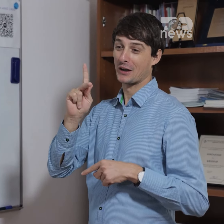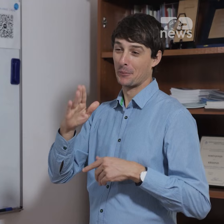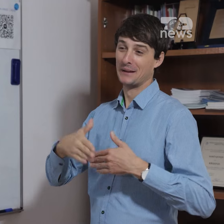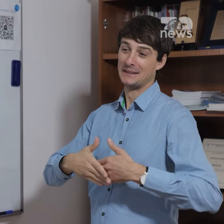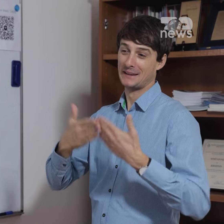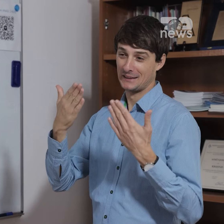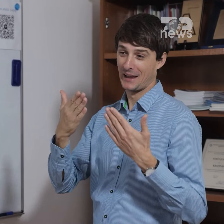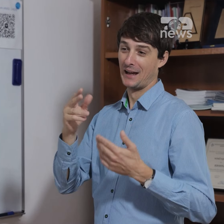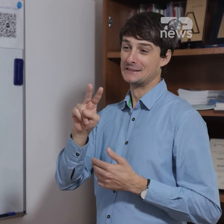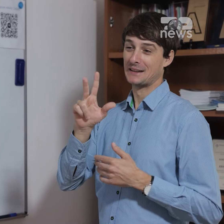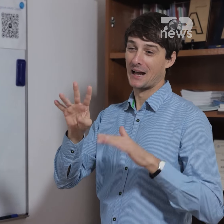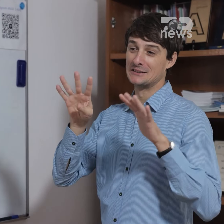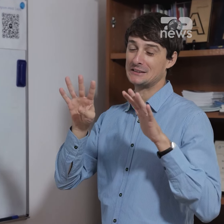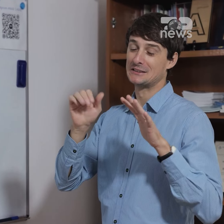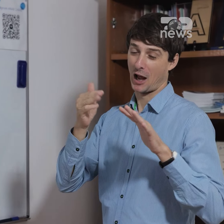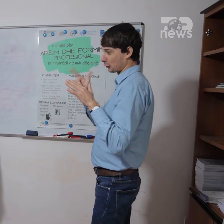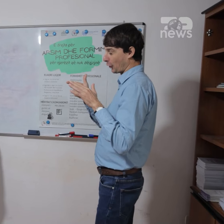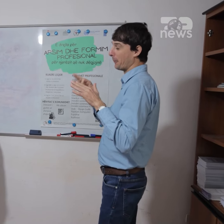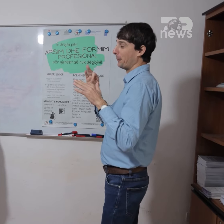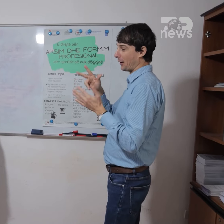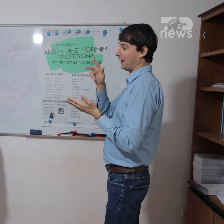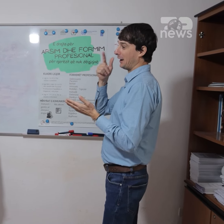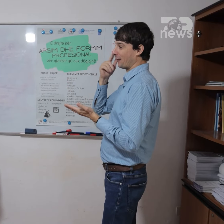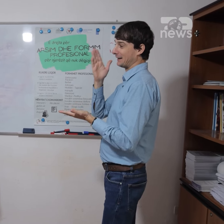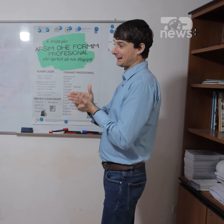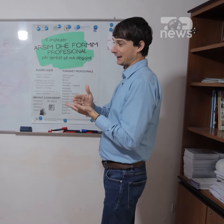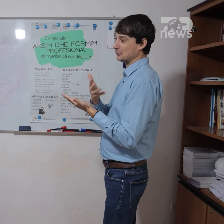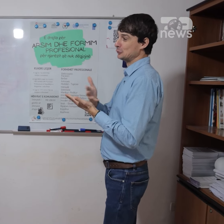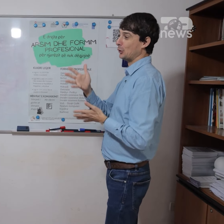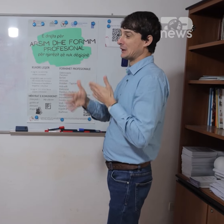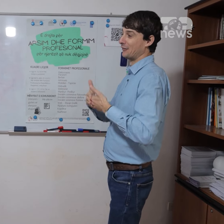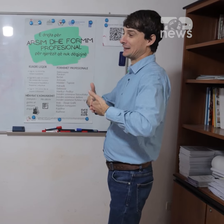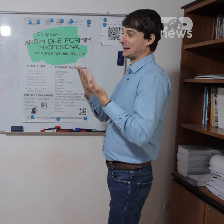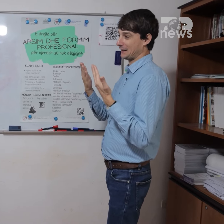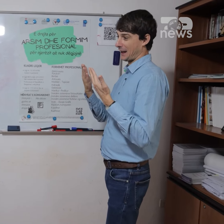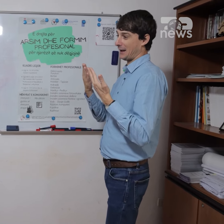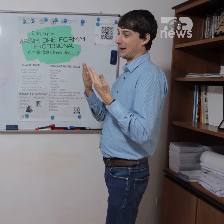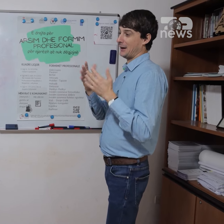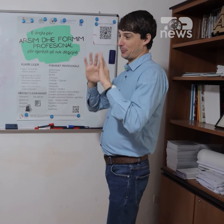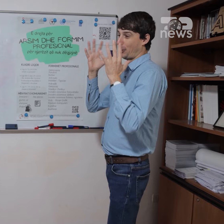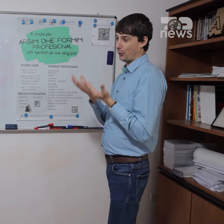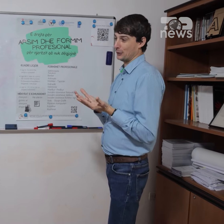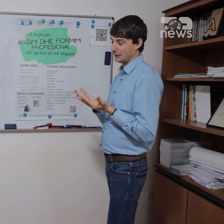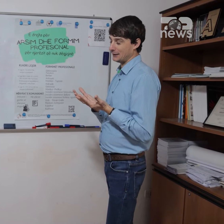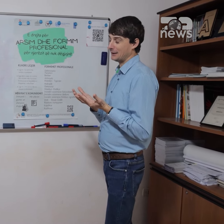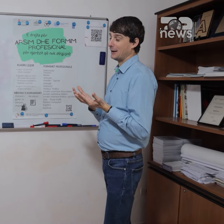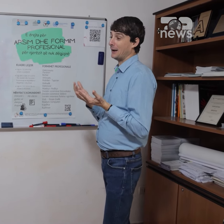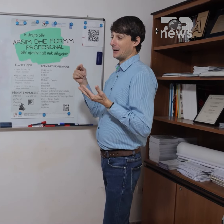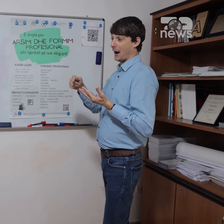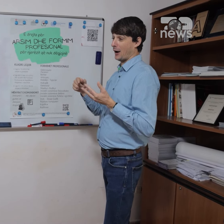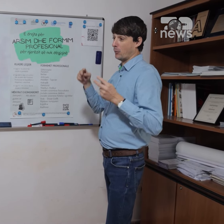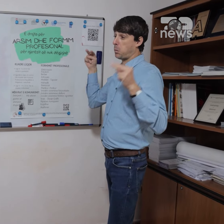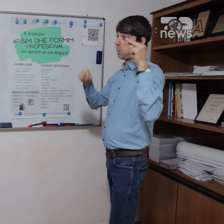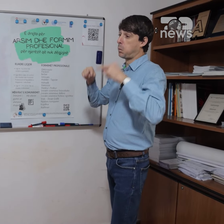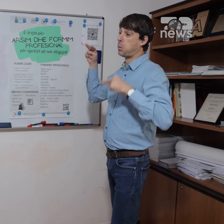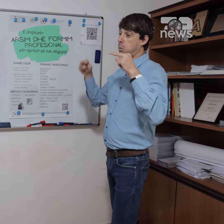më me entuziazëm që ne bëjmë. Dhe gjithmonë fillon me javën ndërkombëtare të njerëzve që nuk dëgjojnë, që është në të gjithë botën, që fillon me datë